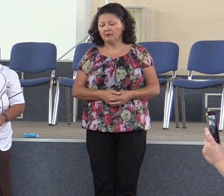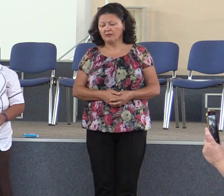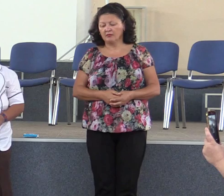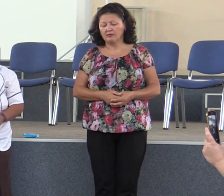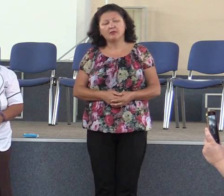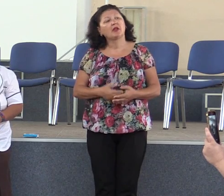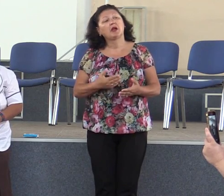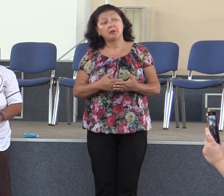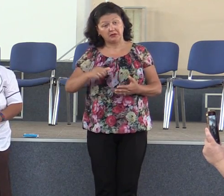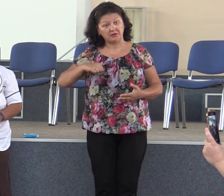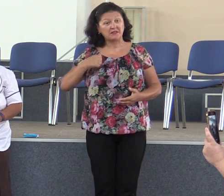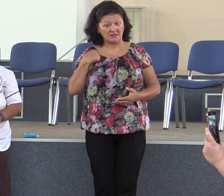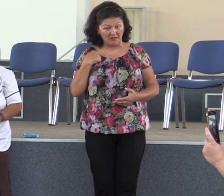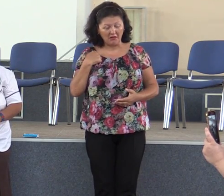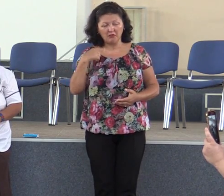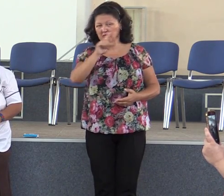Că sunt eu? Nu!